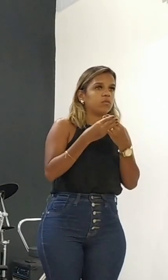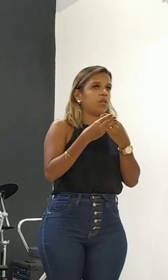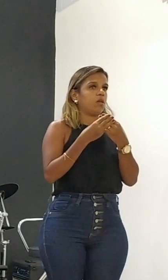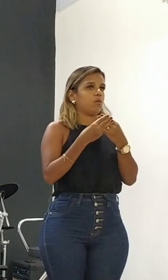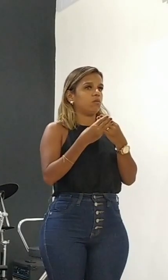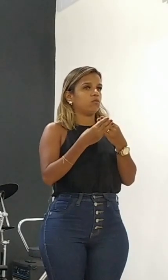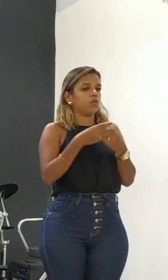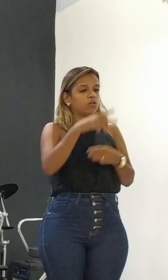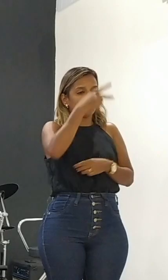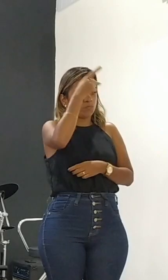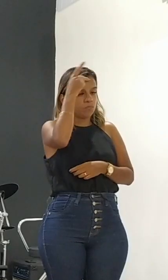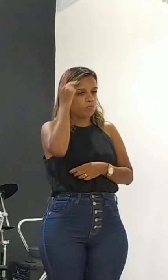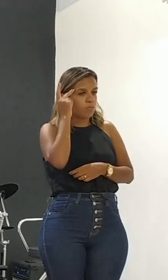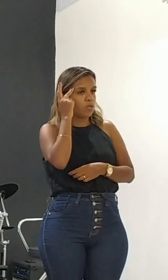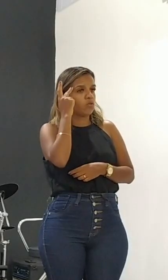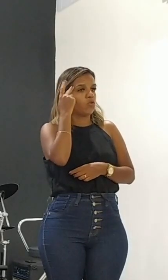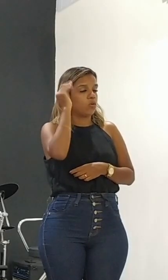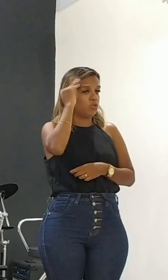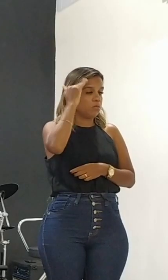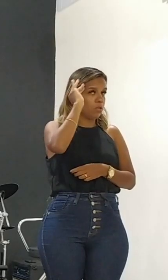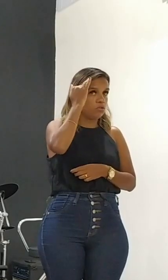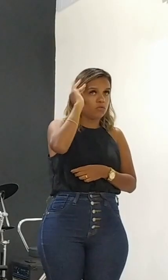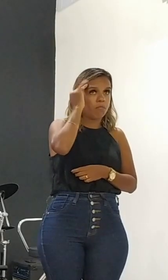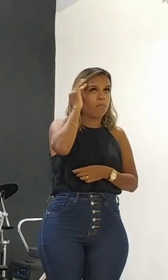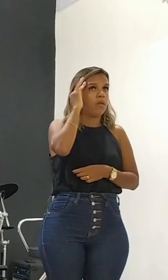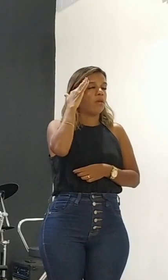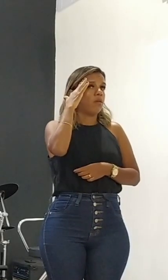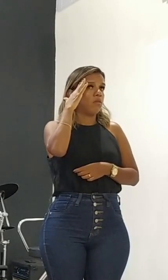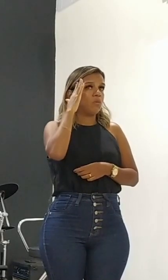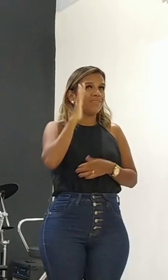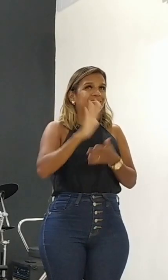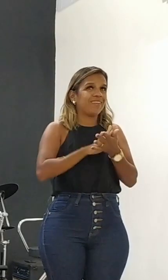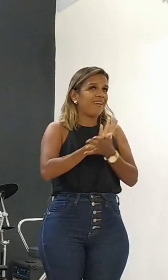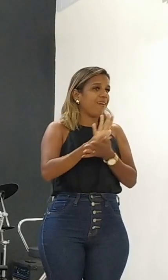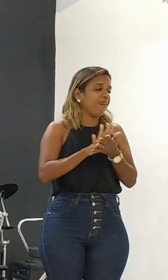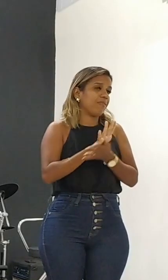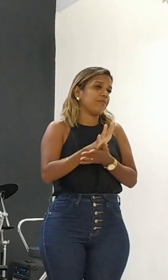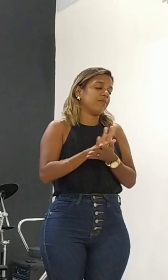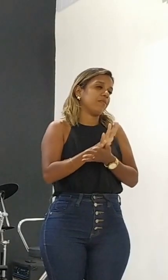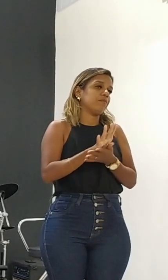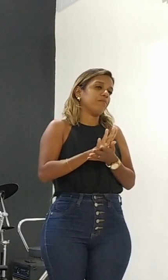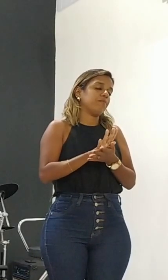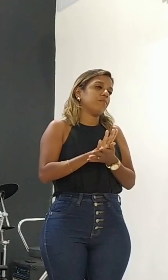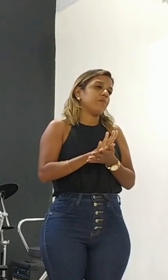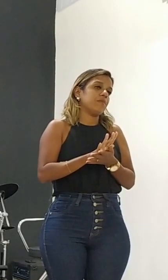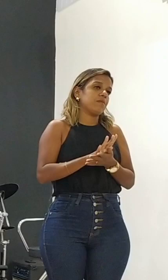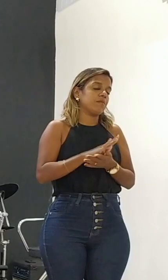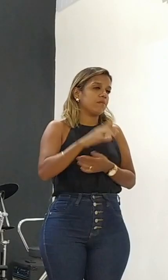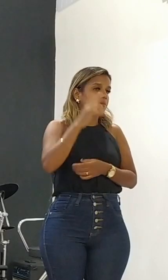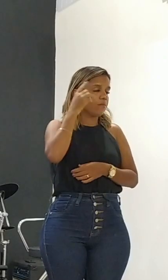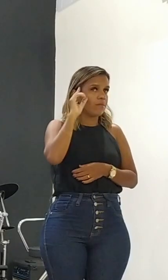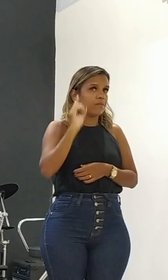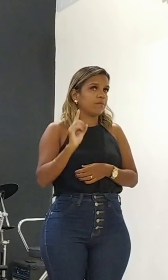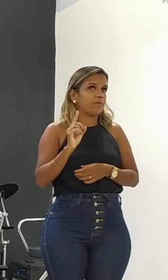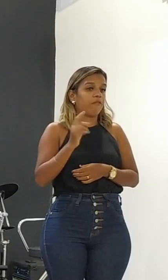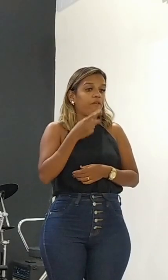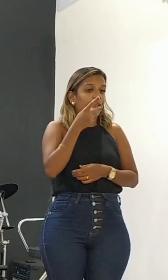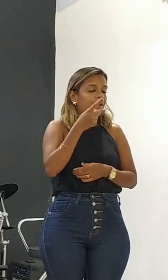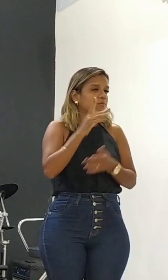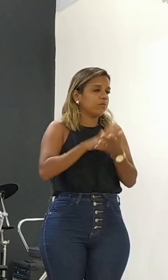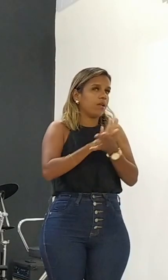nobres, nem os magistrados, nem os mais que faziam a obra tinham declarado coisa